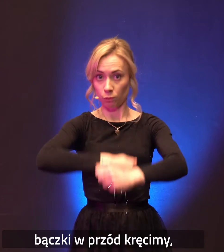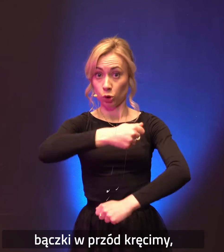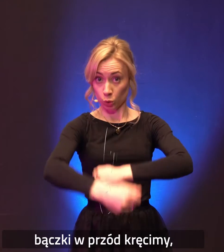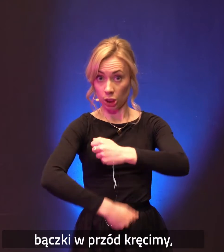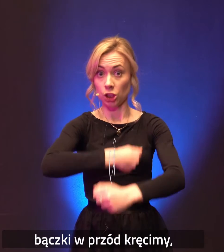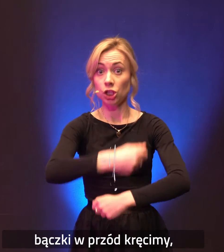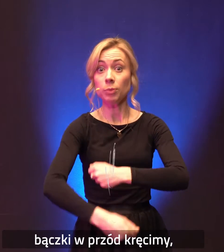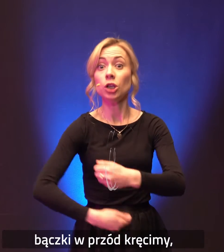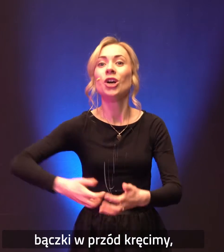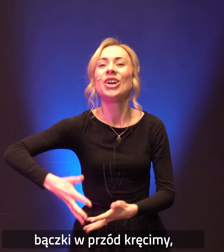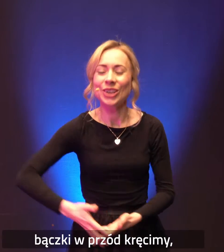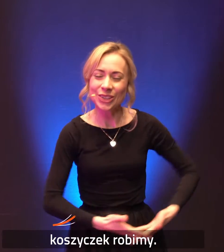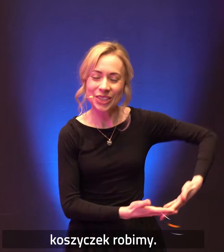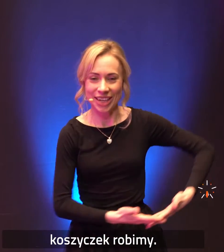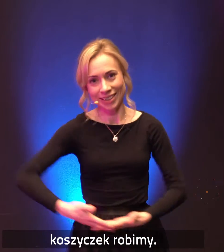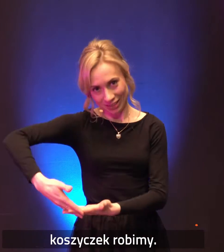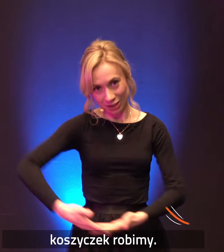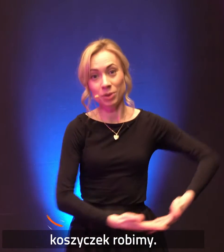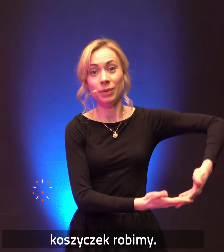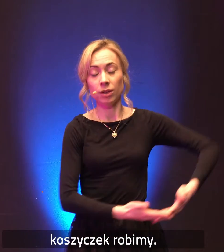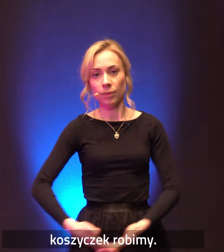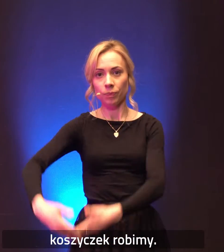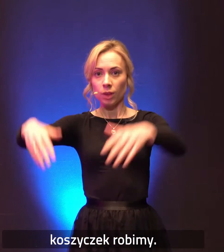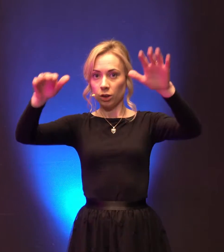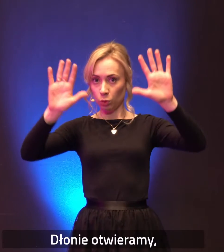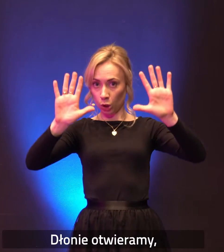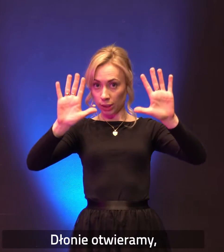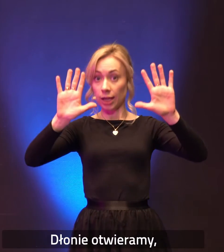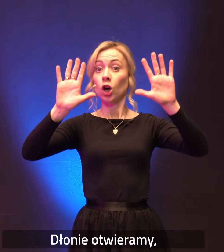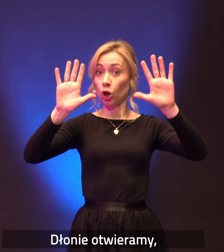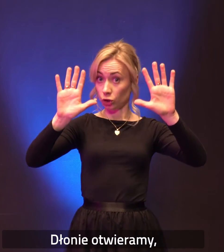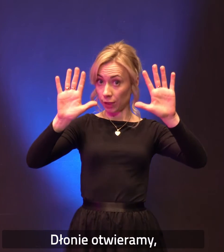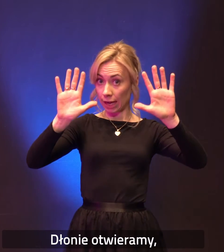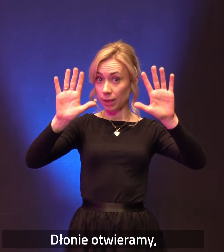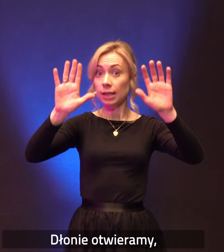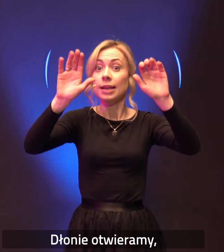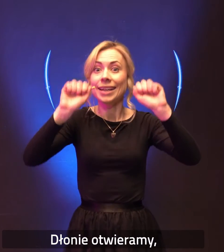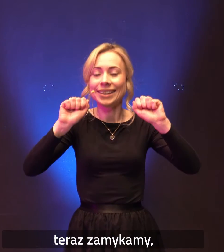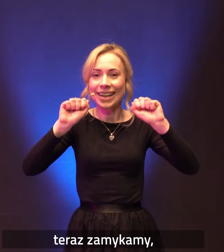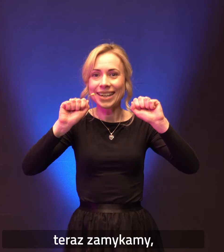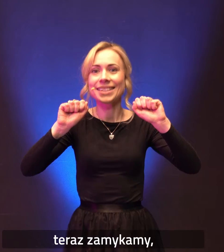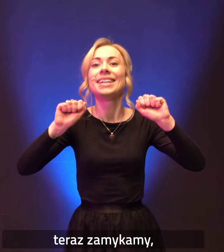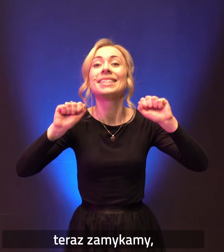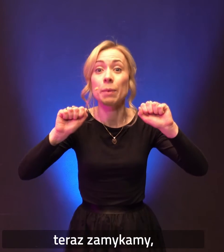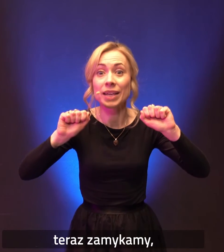przód kręcimy, koszyczek robimy. Dłonie otwieramy, teraz